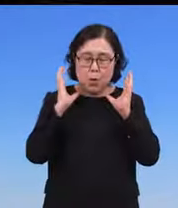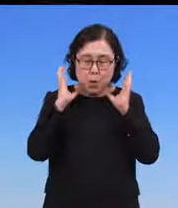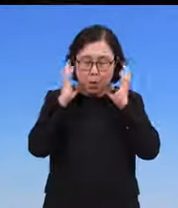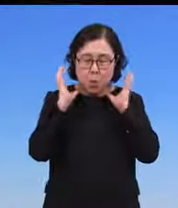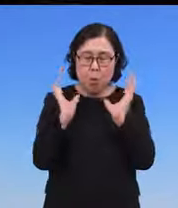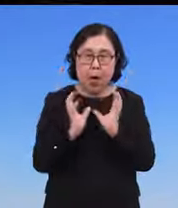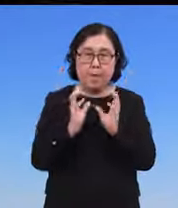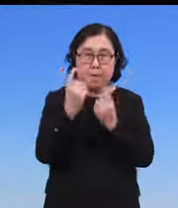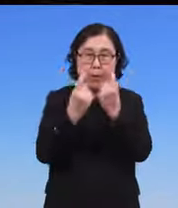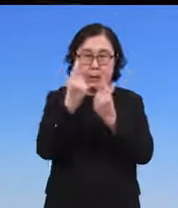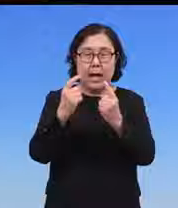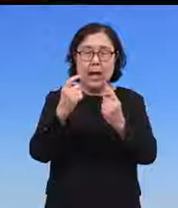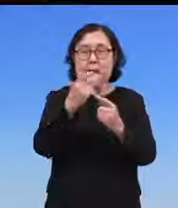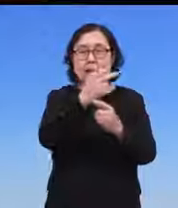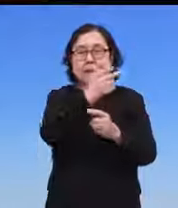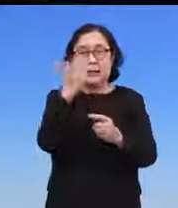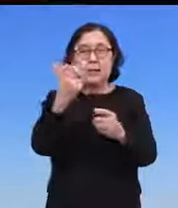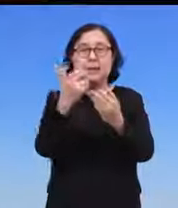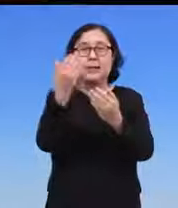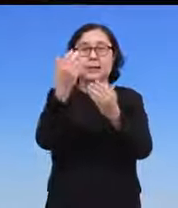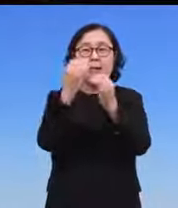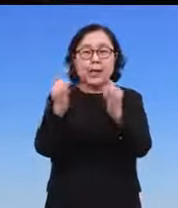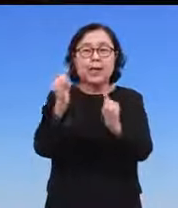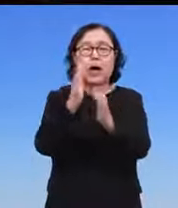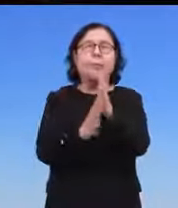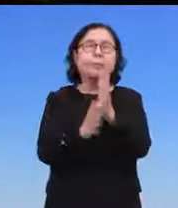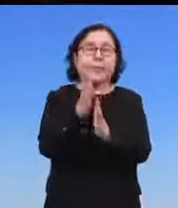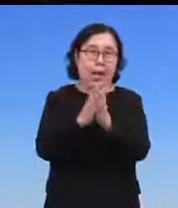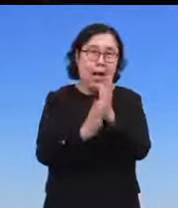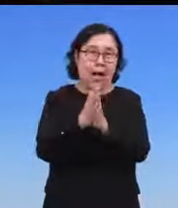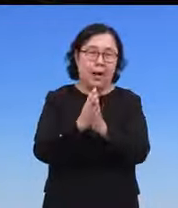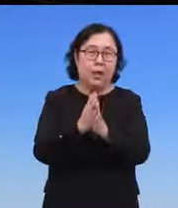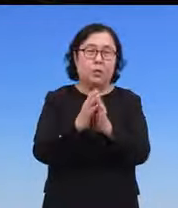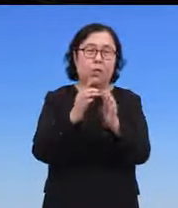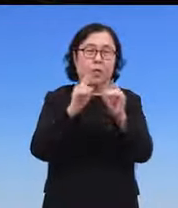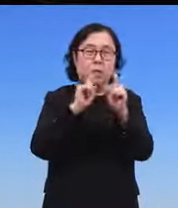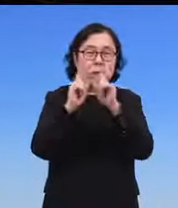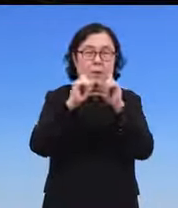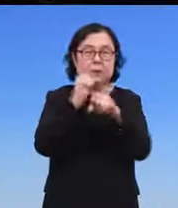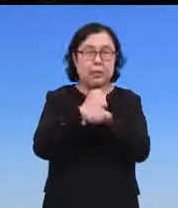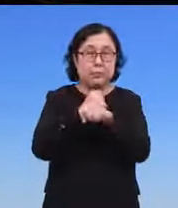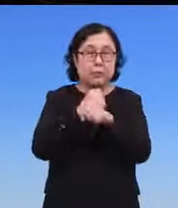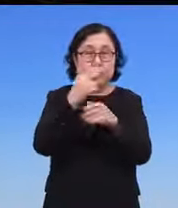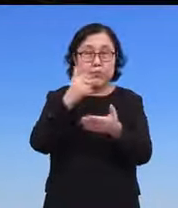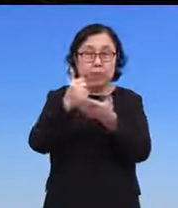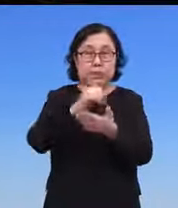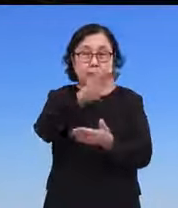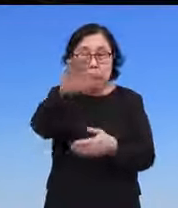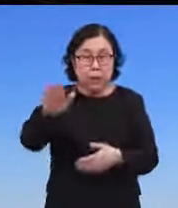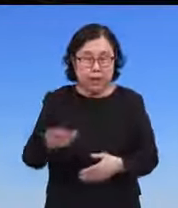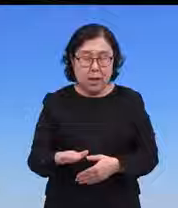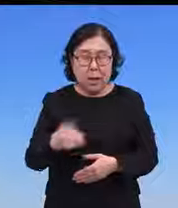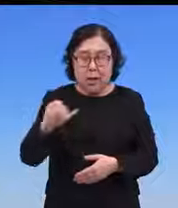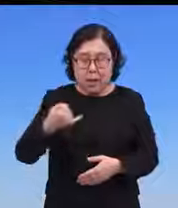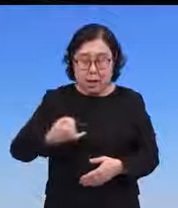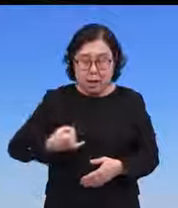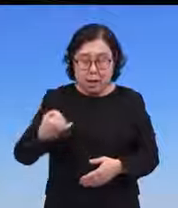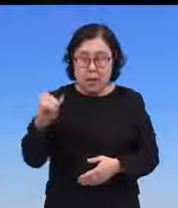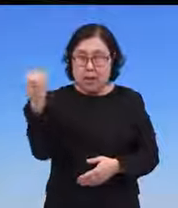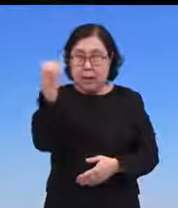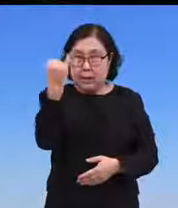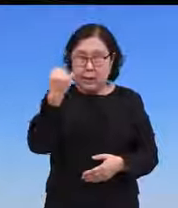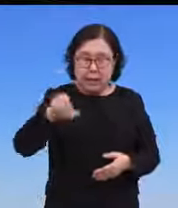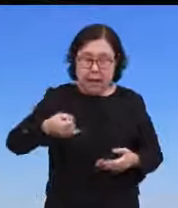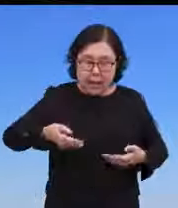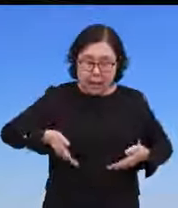없도다. 이러면 되는 거 아닙니까? 믿는 우리에게 이 이상 뭐가 더 필요하겠냐고요. 주님이 우리를